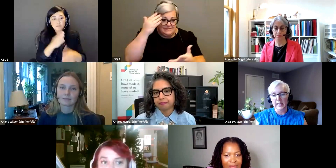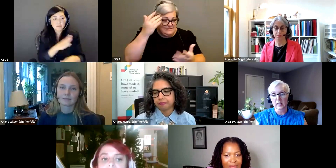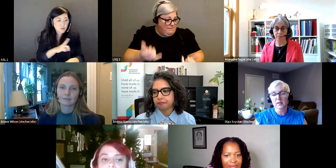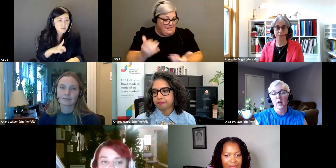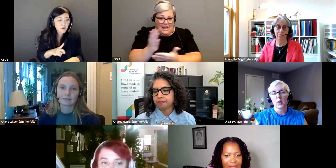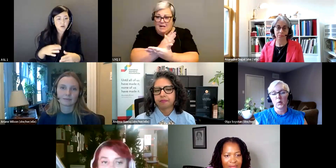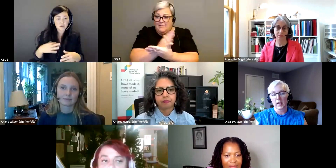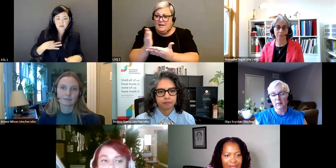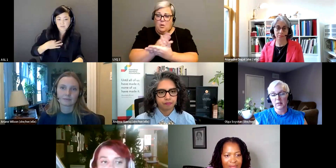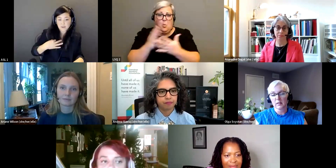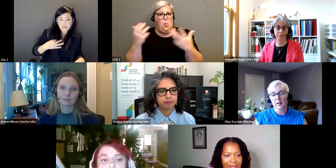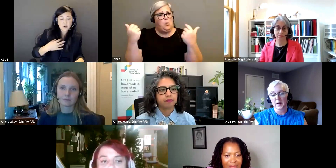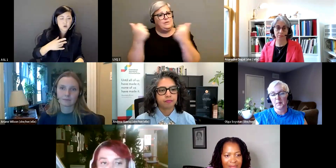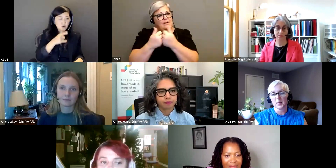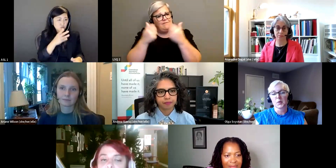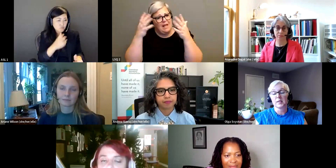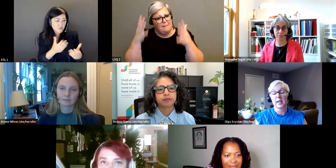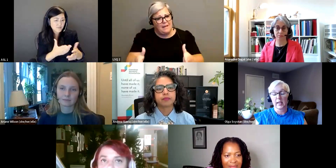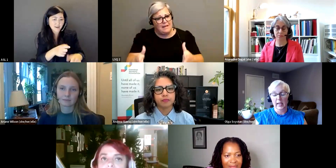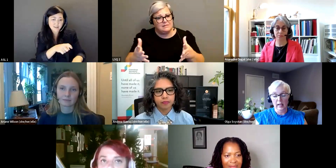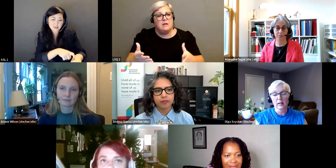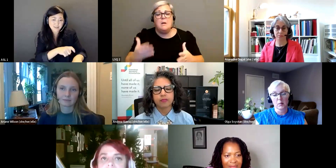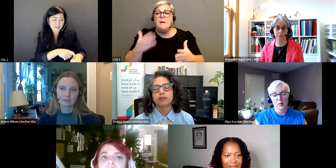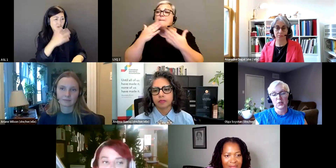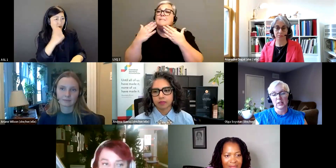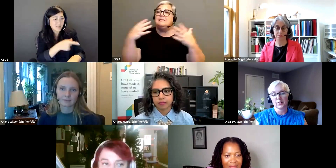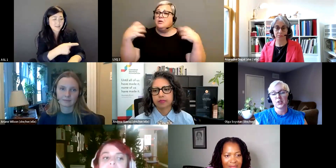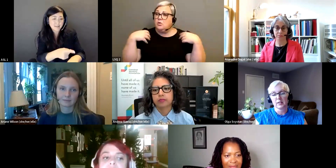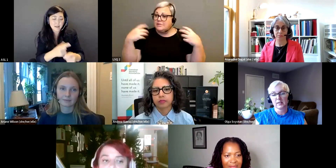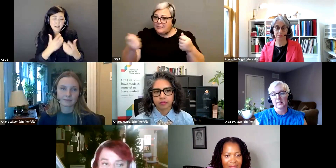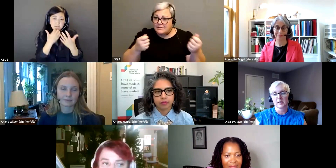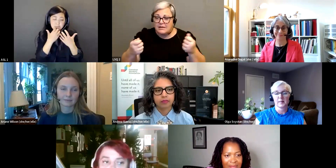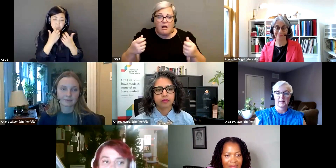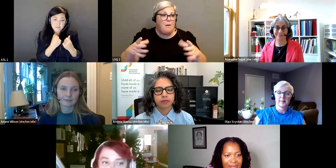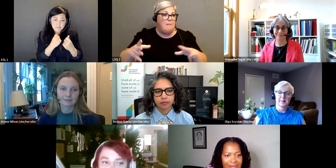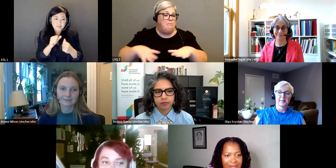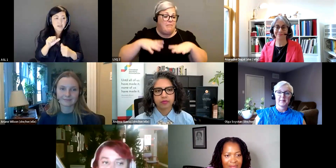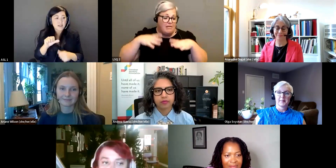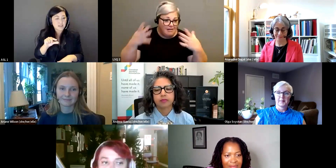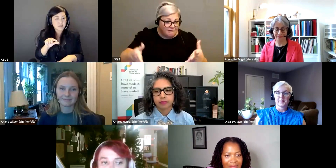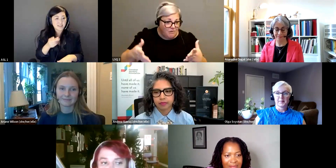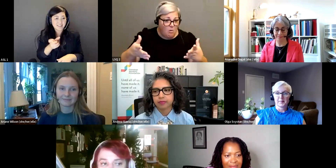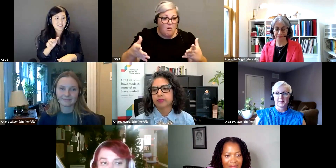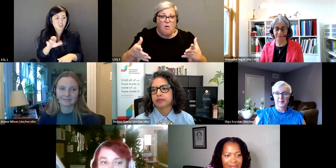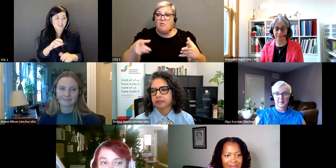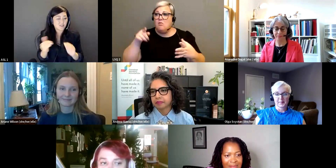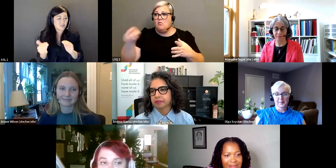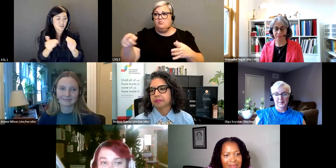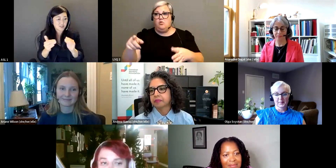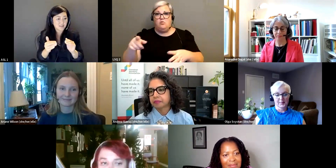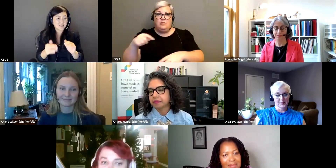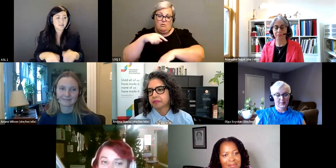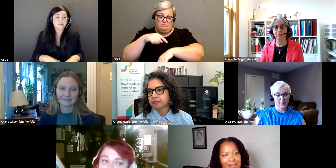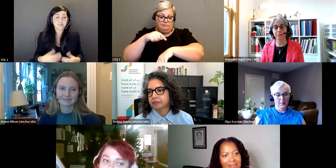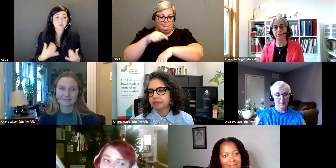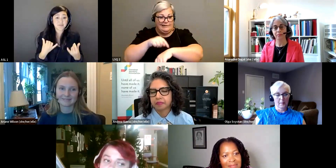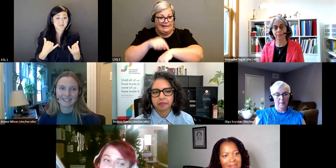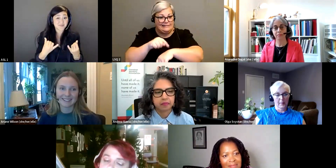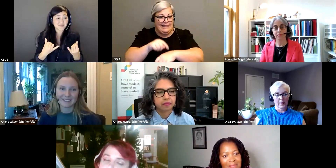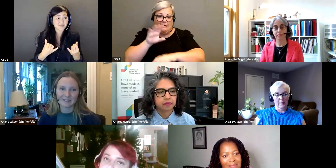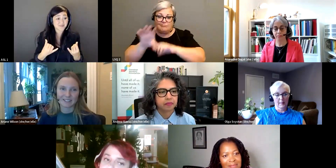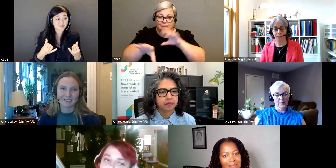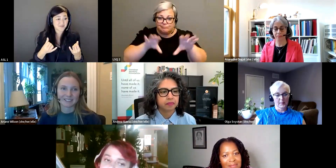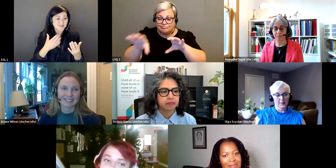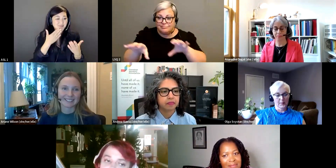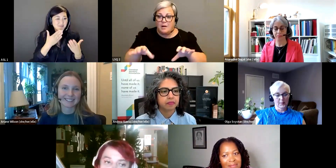pose de nombreux défis. Nous remercions le conseil d'administration, nos bénévoles, qui donnent de leur temps parce qu'elles ont à cœur la justice en